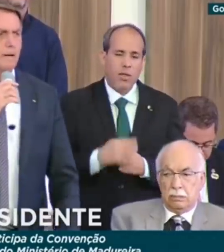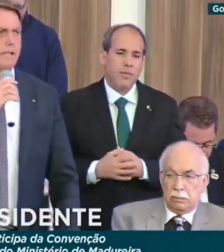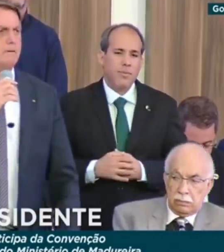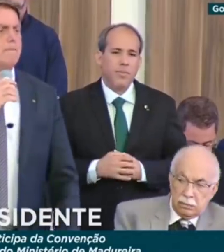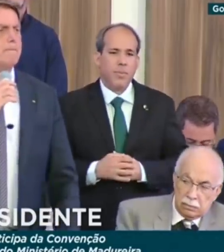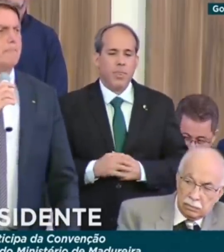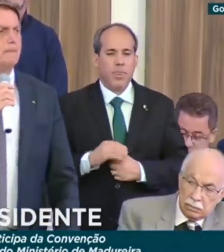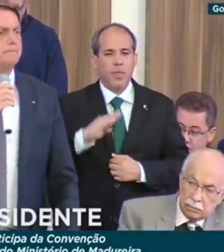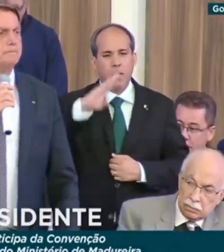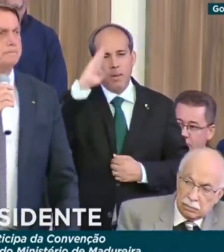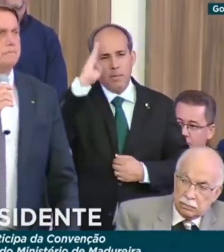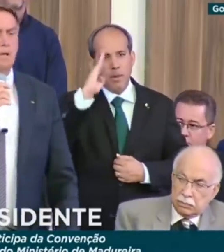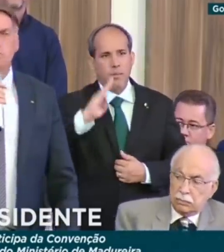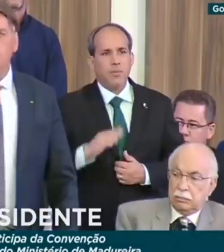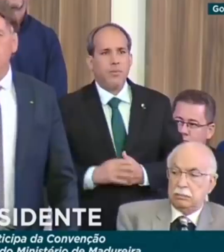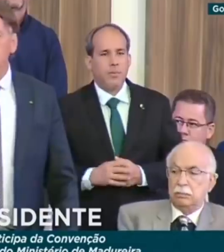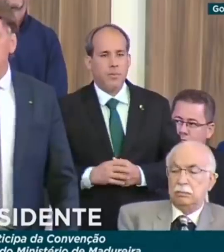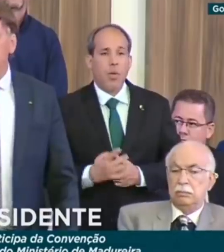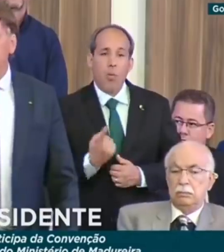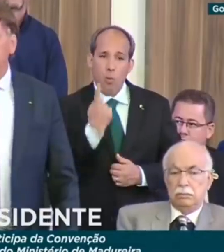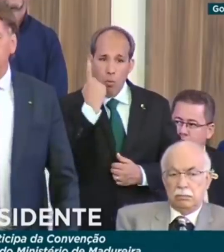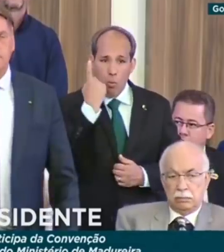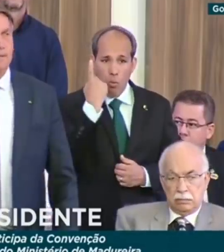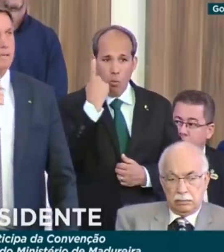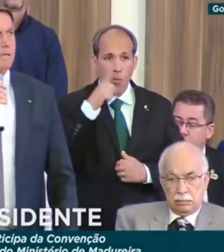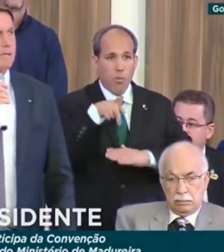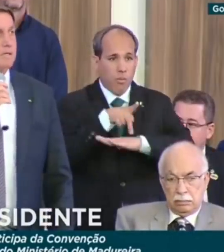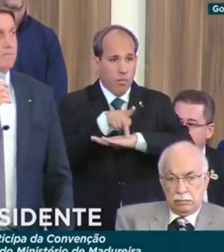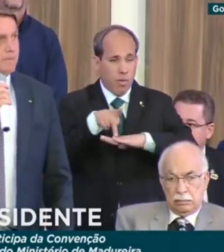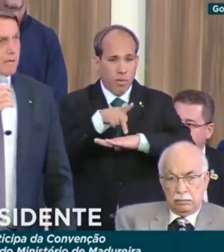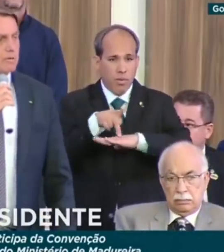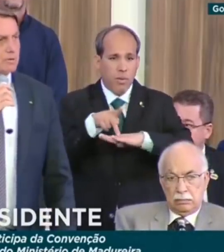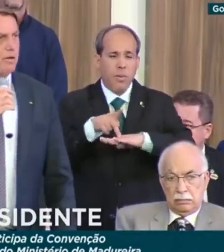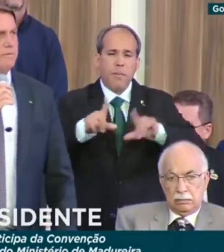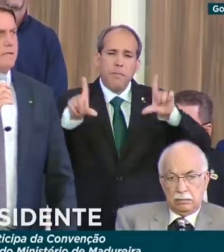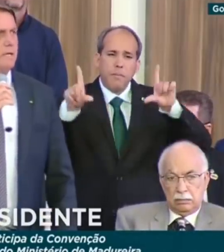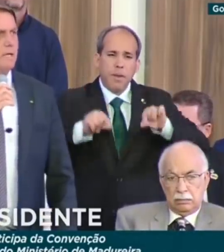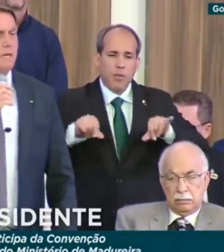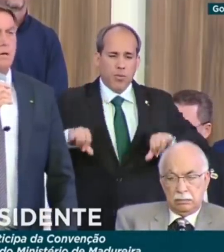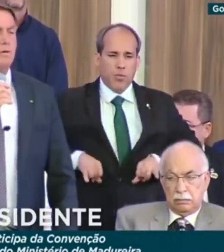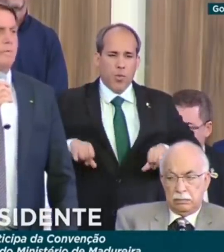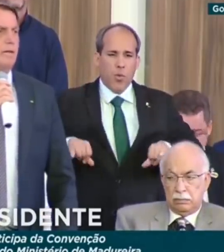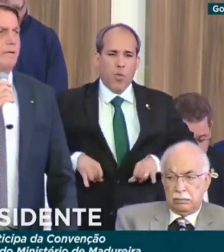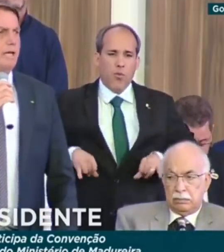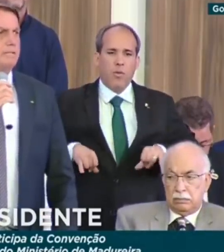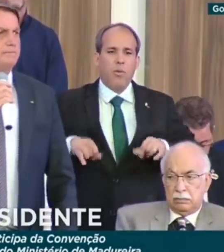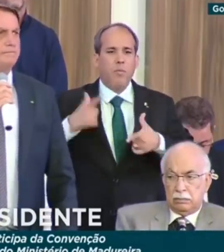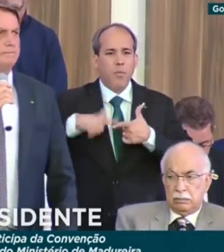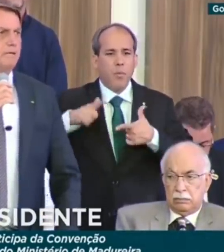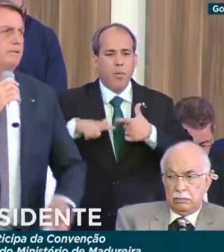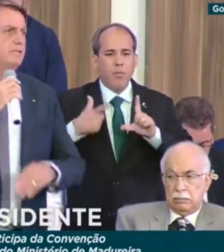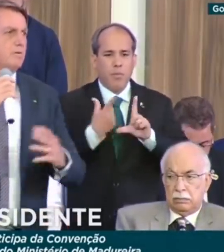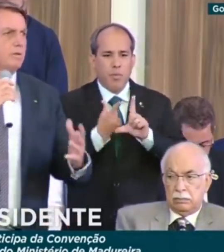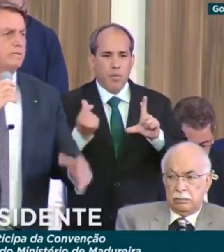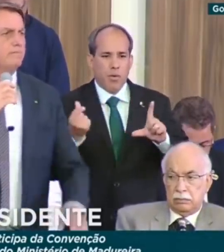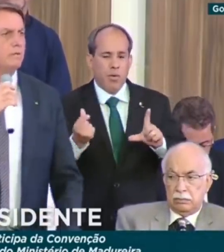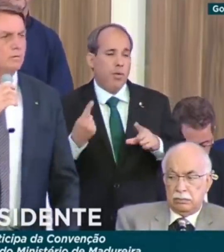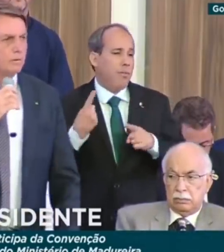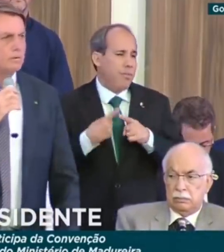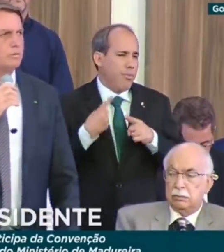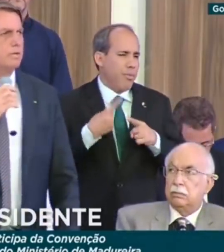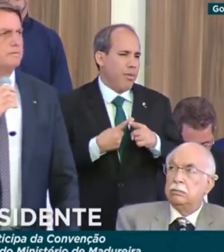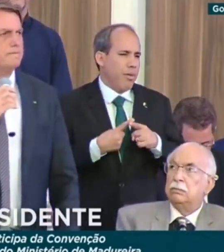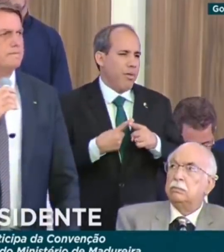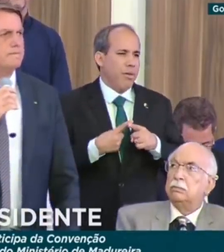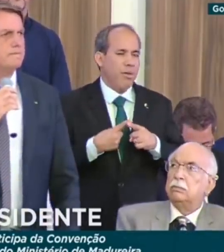que o Brasil é um dos países que menos sofre economicamente, levando-se em conta o